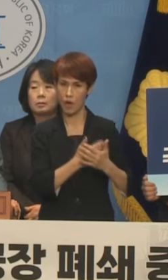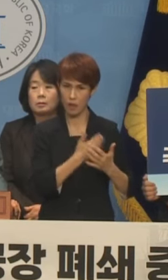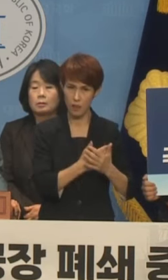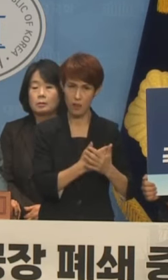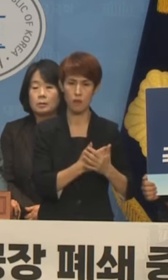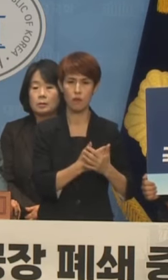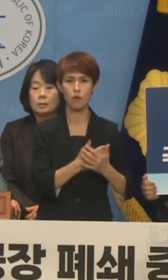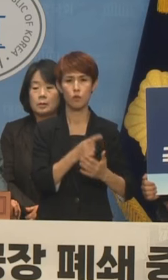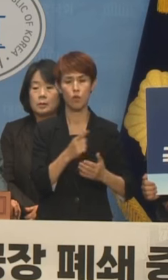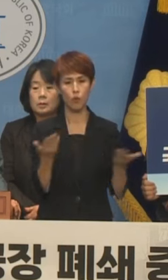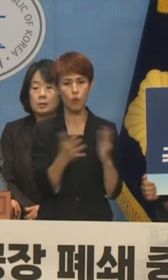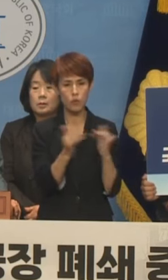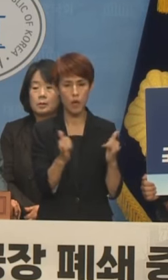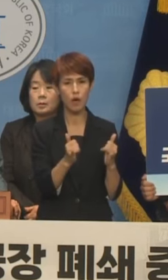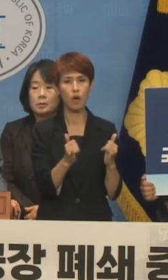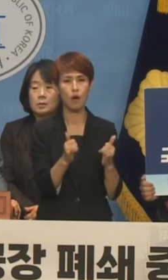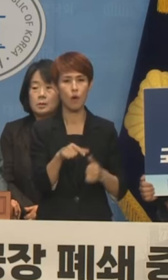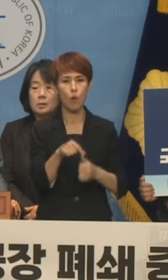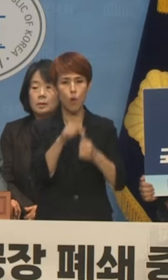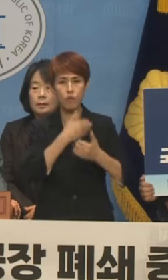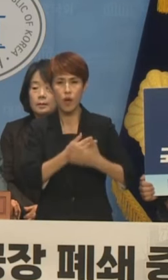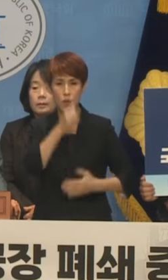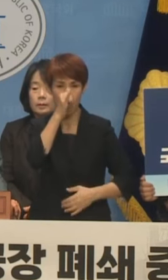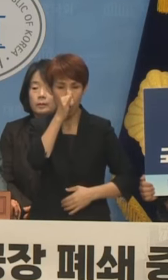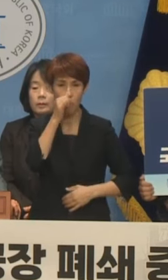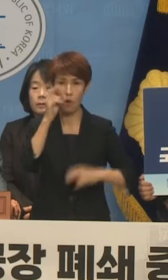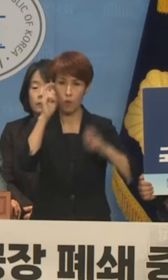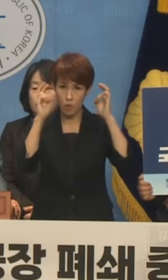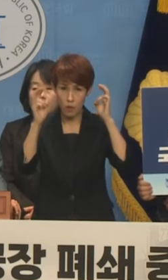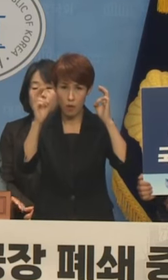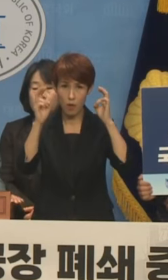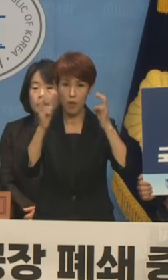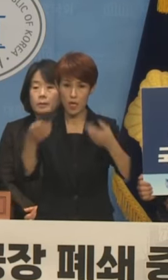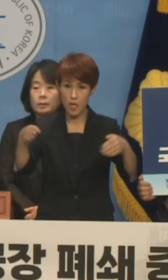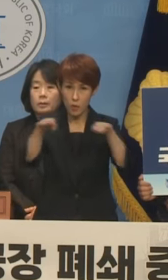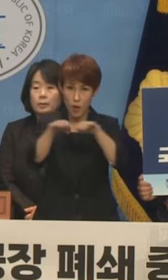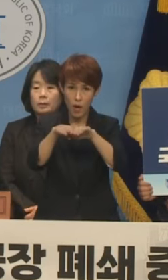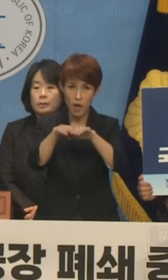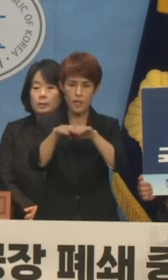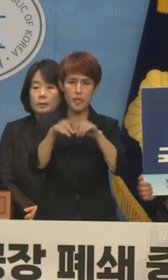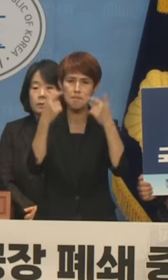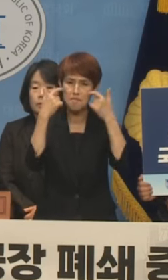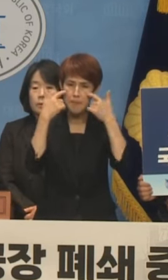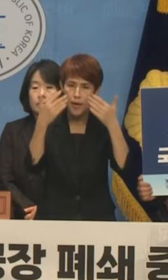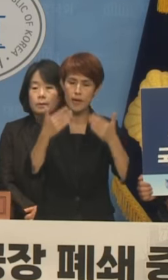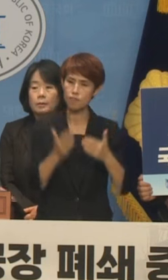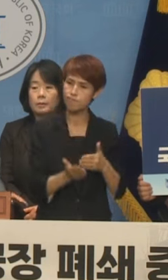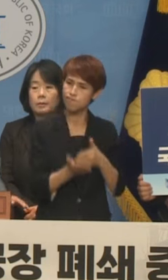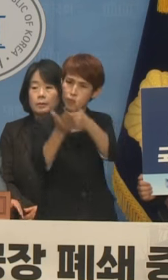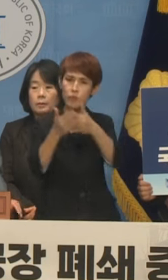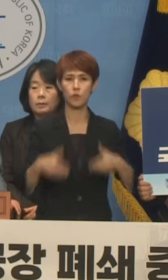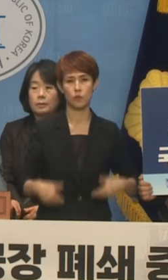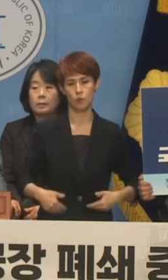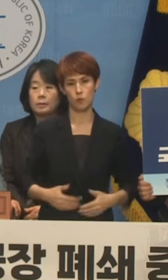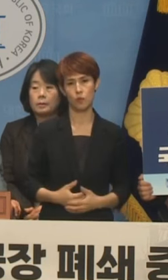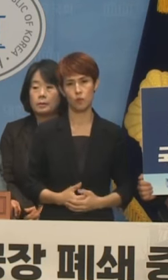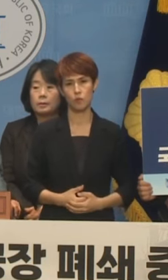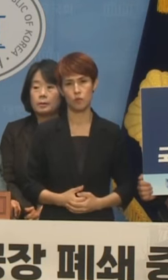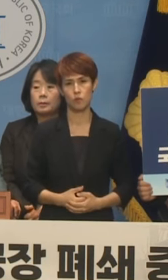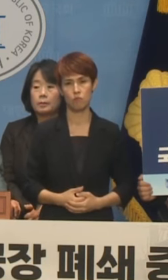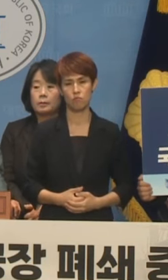초래하고 노동자의 고용 불안을 초래하는 기업과 기관에 대해 분명하게 제동을 걸어야 합니다.